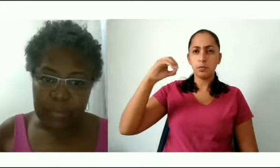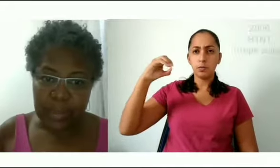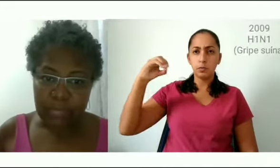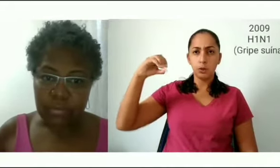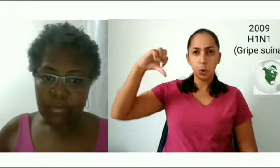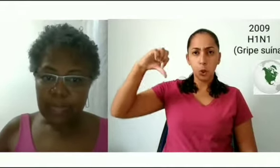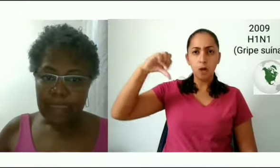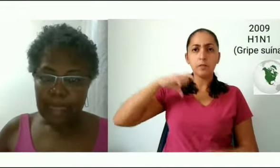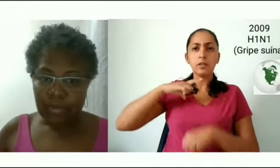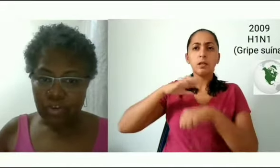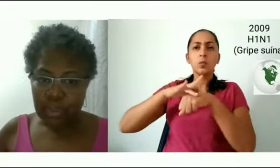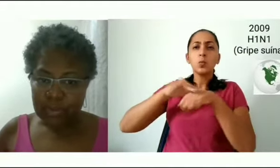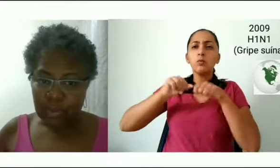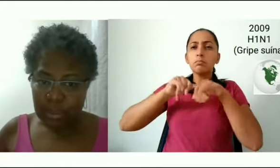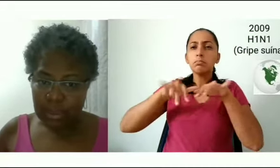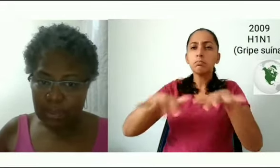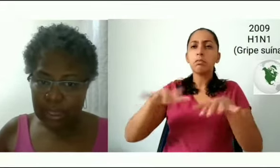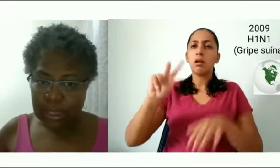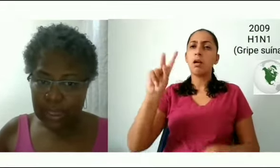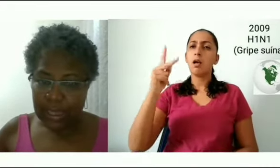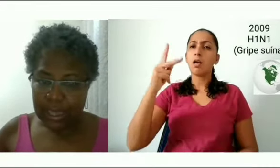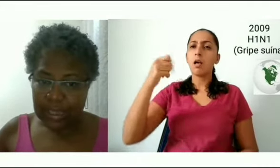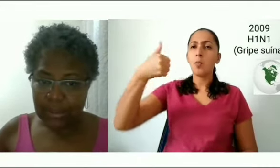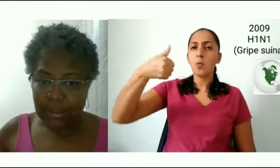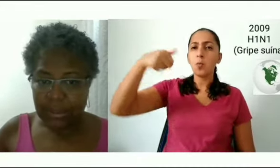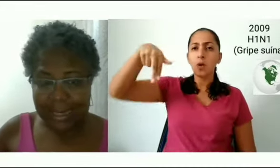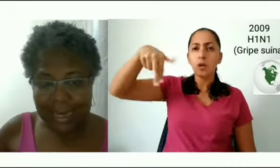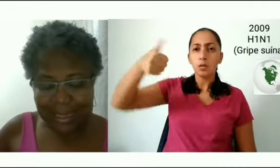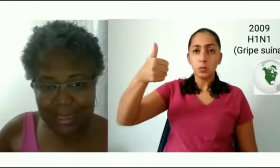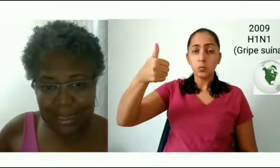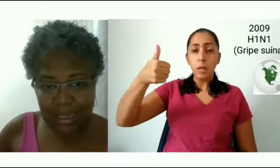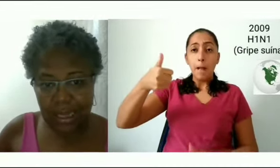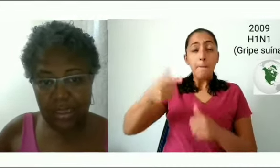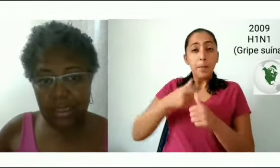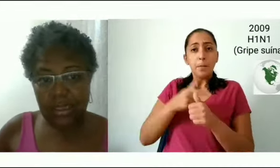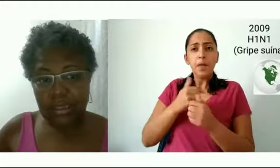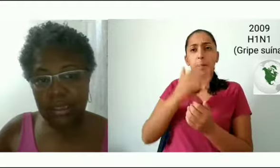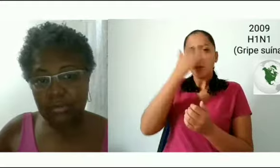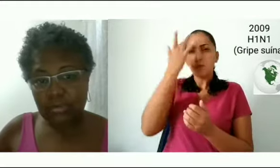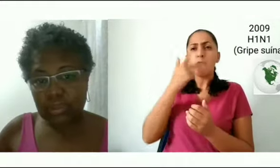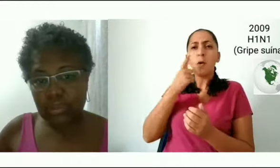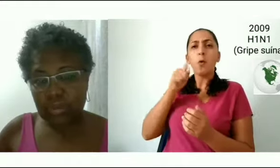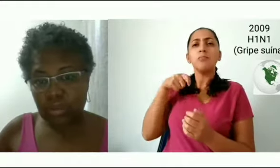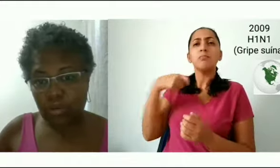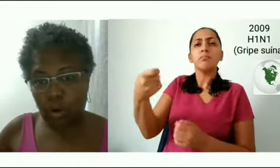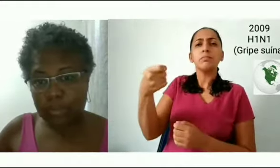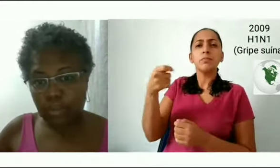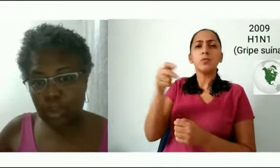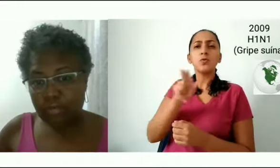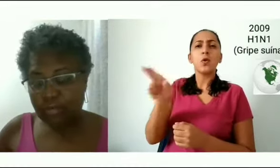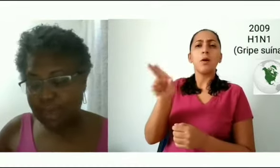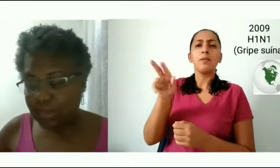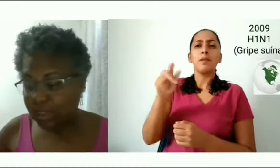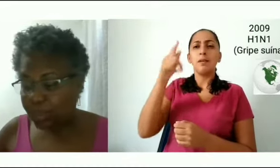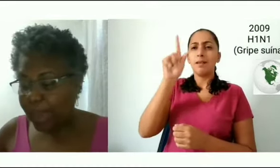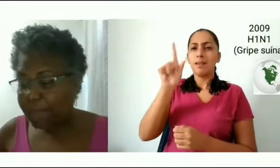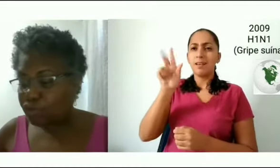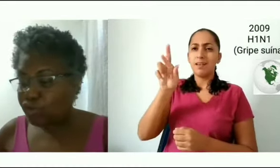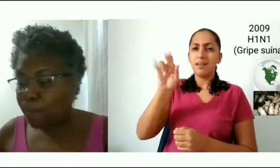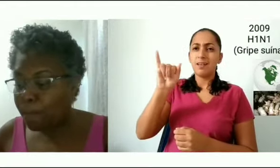primeiro momento de gripe suína, porque ela trazia dentro dos seus sintomas